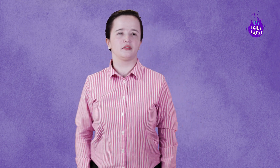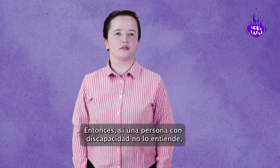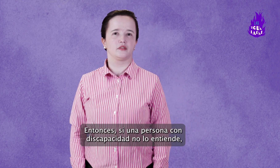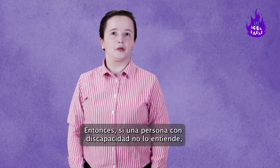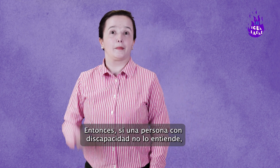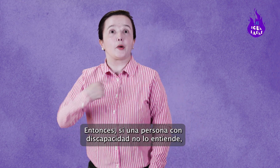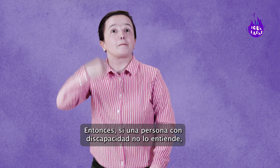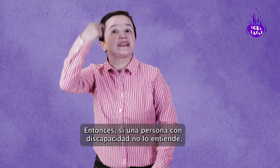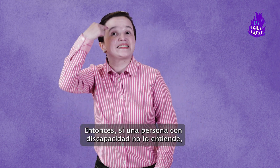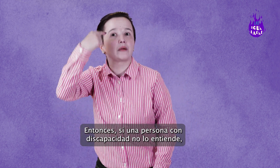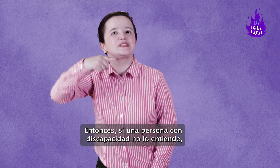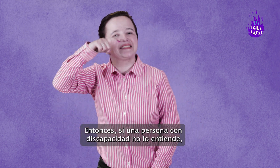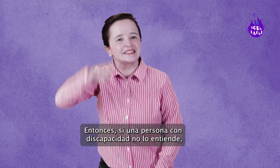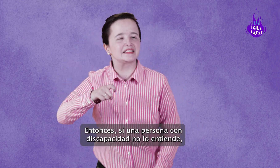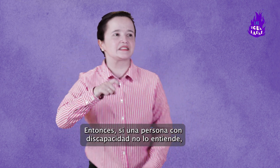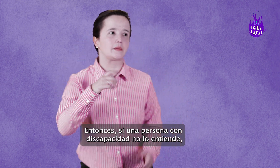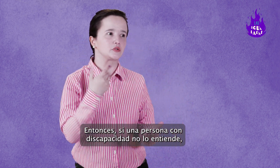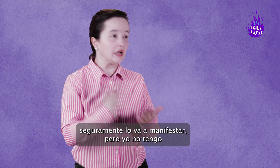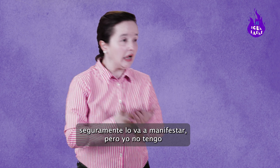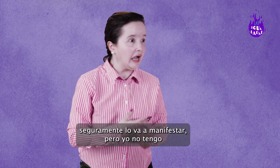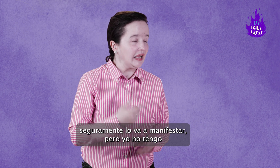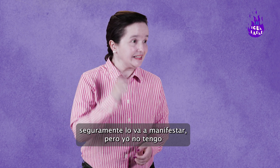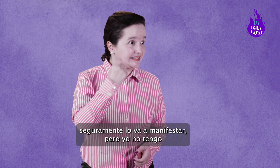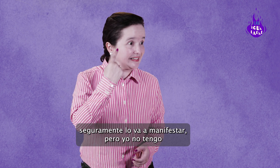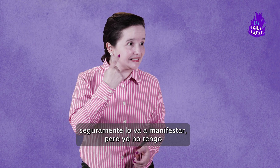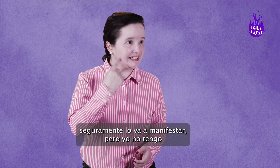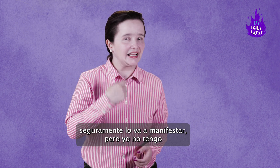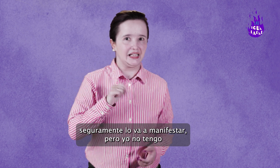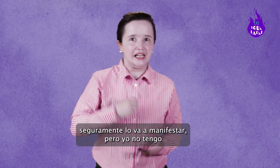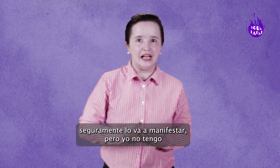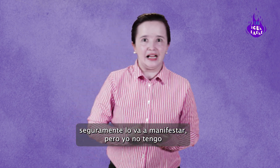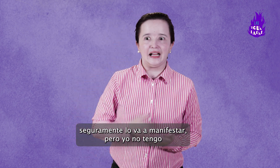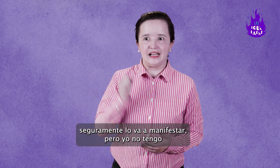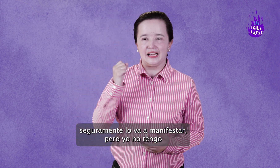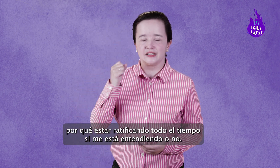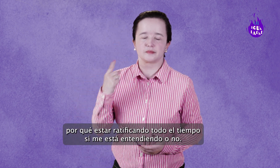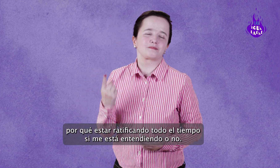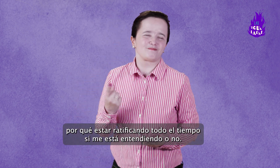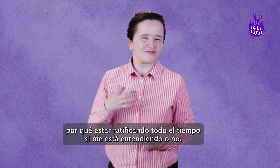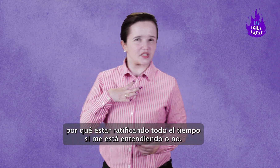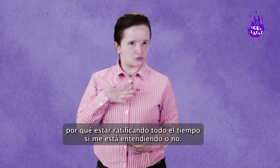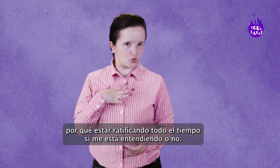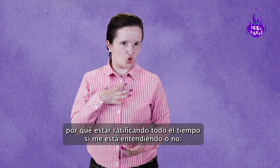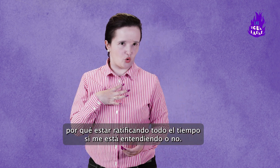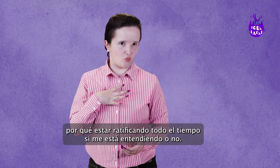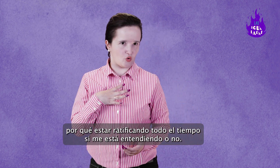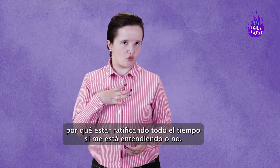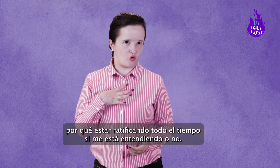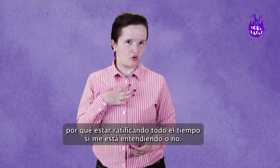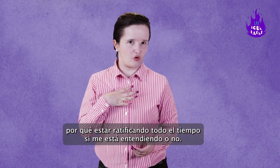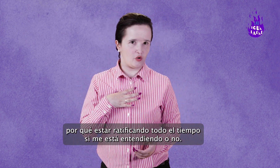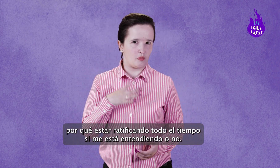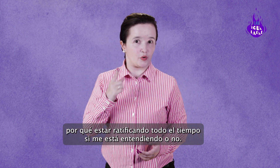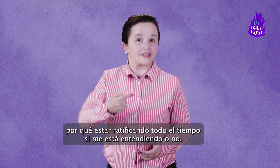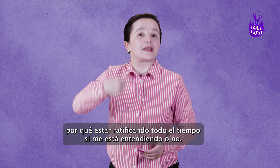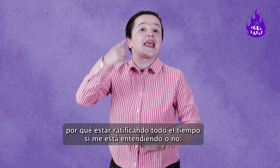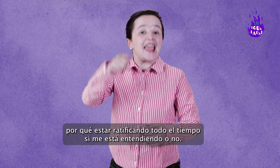Entonces, si una persona con discapacidad no lo entiende, seguramente lo va a manifestar, pero yo no tengo por qué estar ratificando todo el tiempo si me está entendiendo o no.